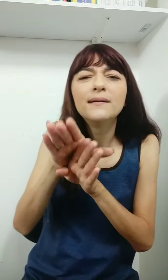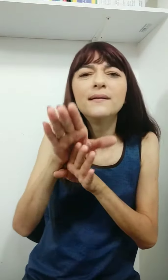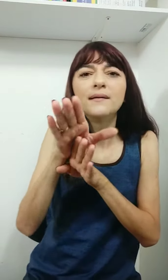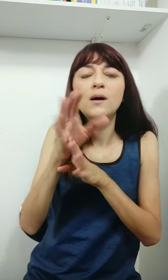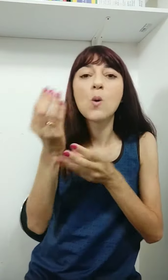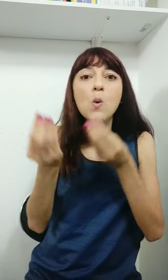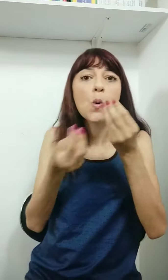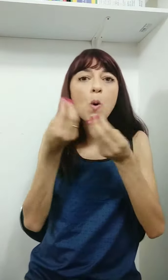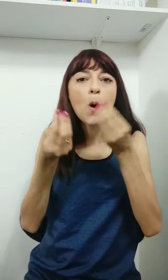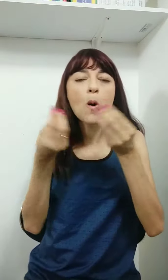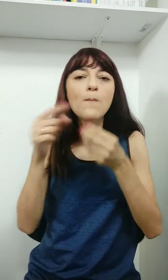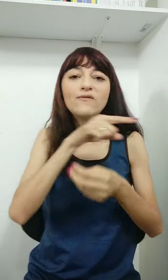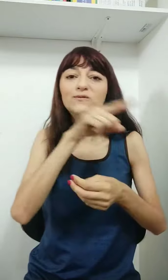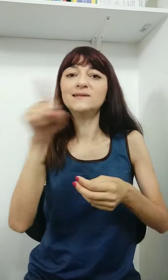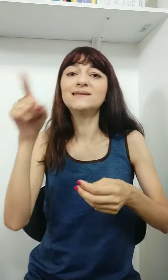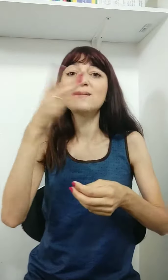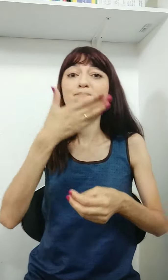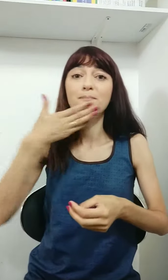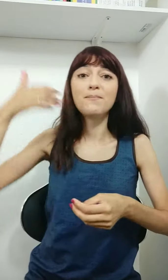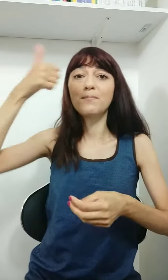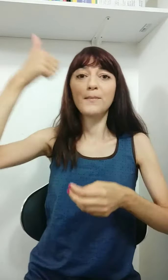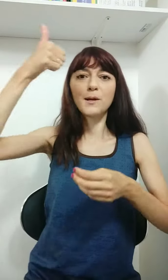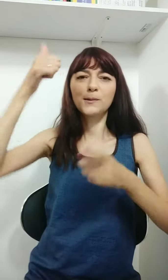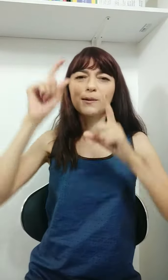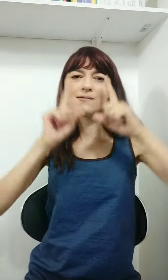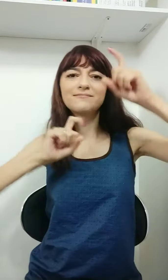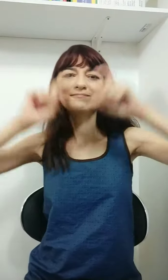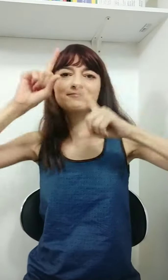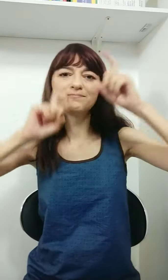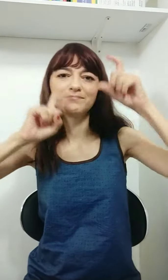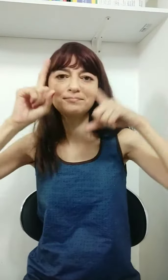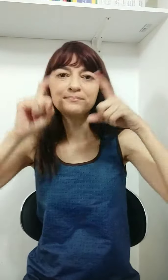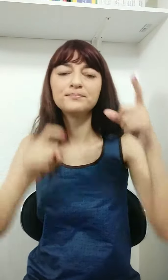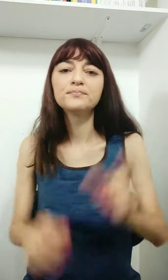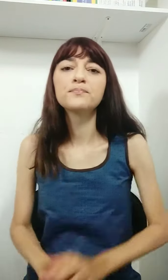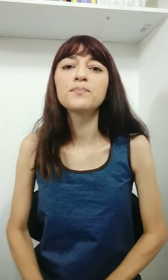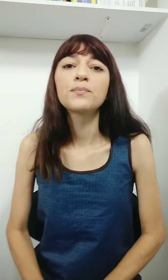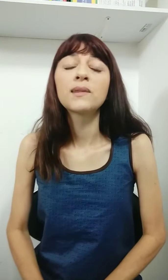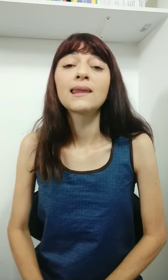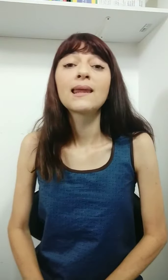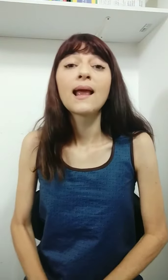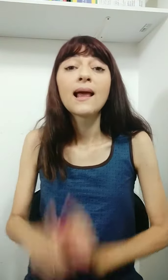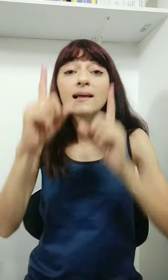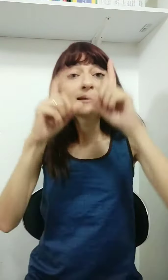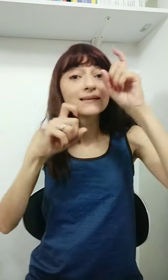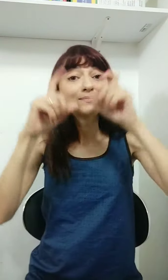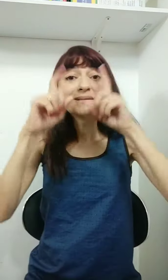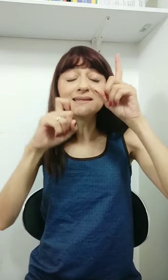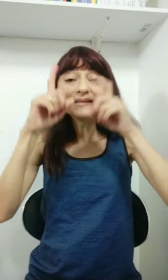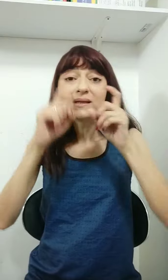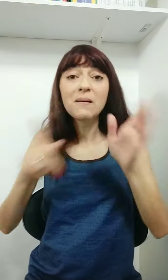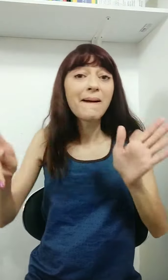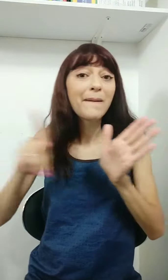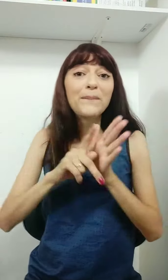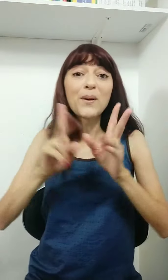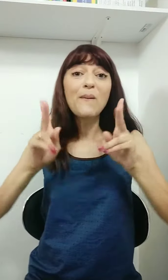dificuldades, mas uma dica, um conselho que eu dou para vocês, para que vocês consigam melhorar as expressões faciais, principalmente aqui